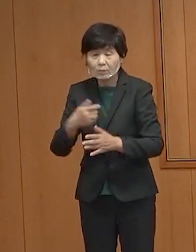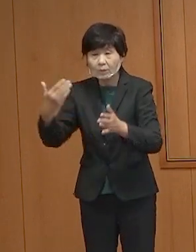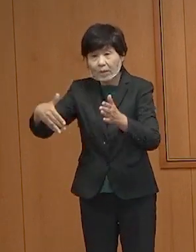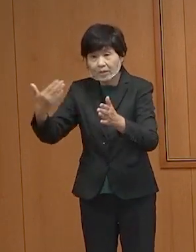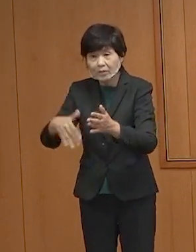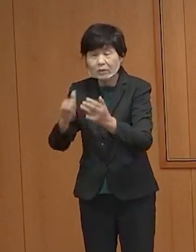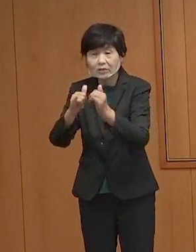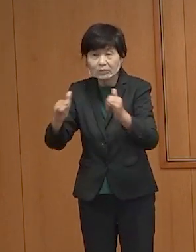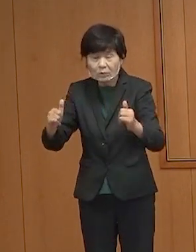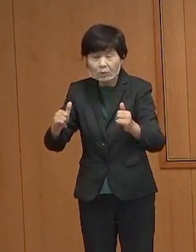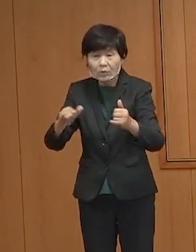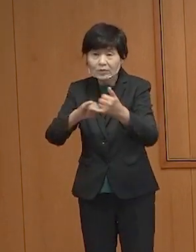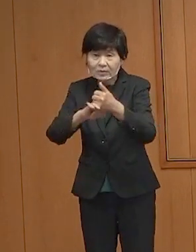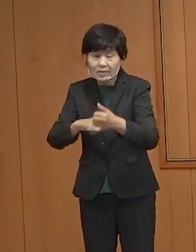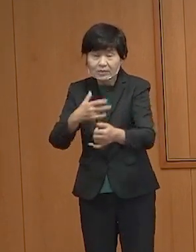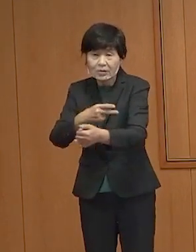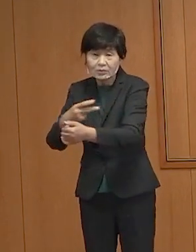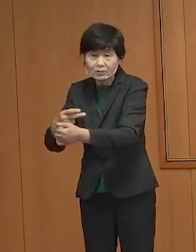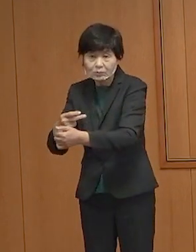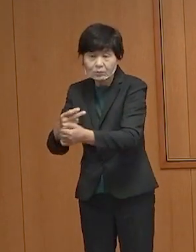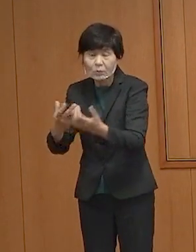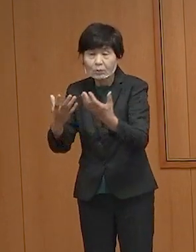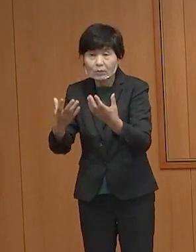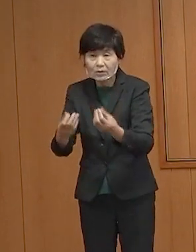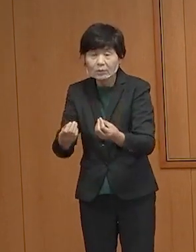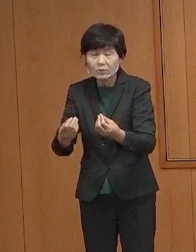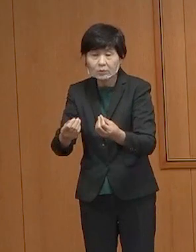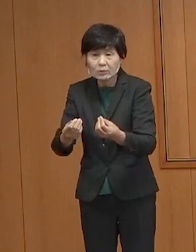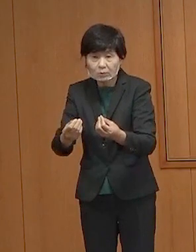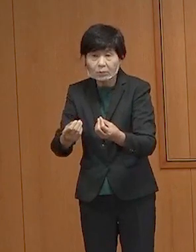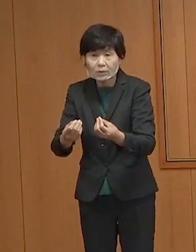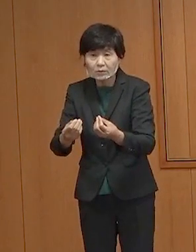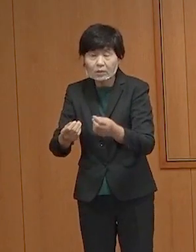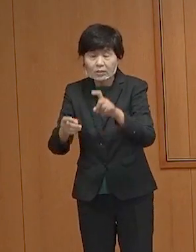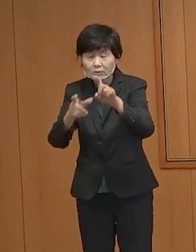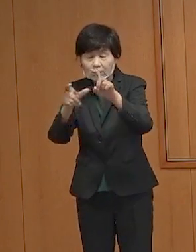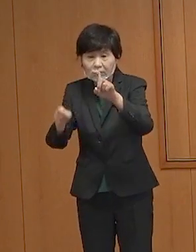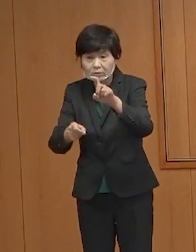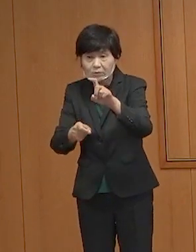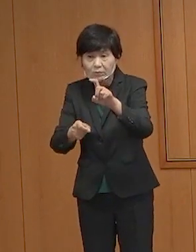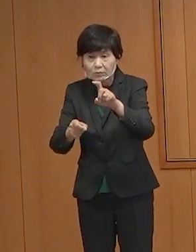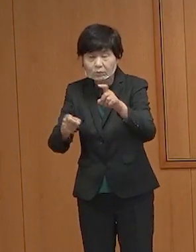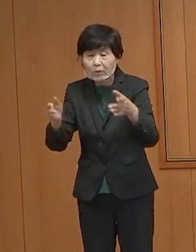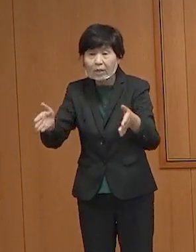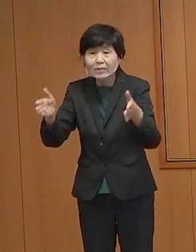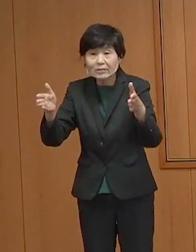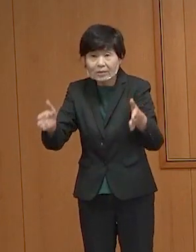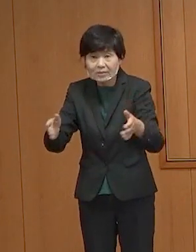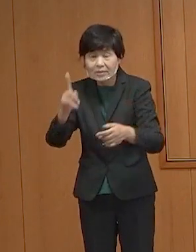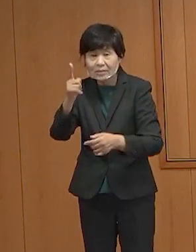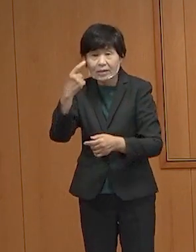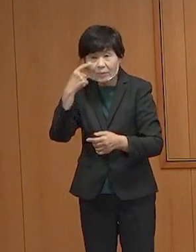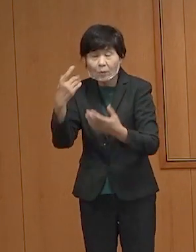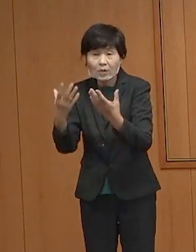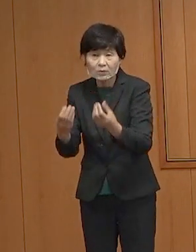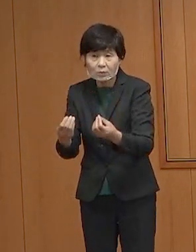討いただきまして、10月中に1回目の接種を受けていただきますようよろしくお願い申し上げたいと思います